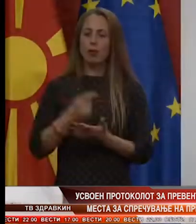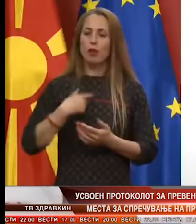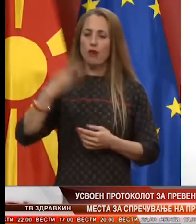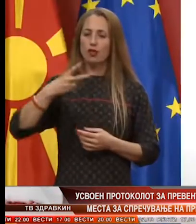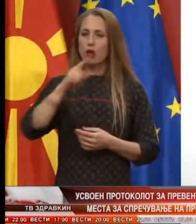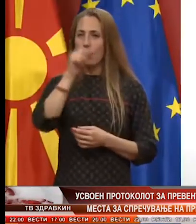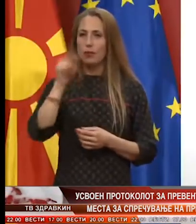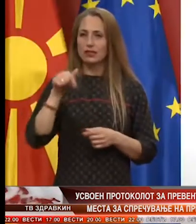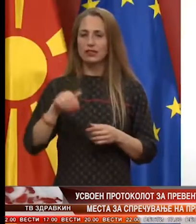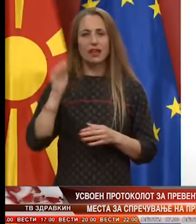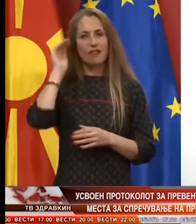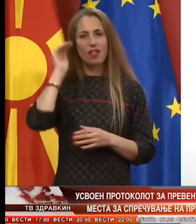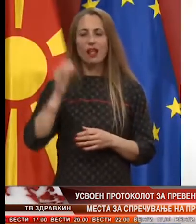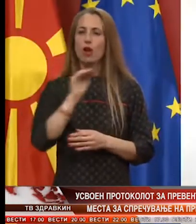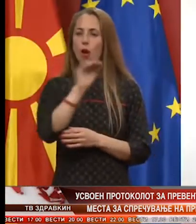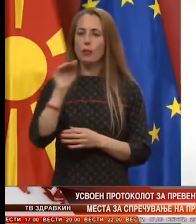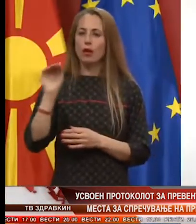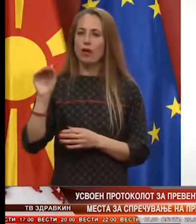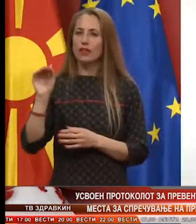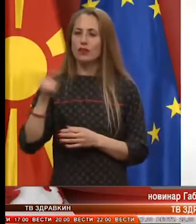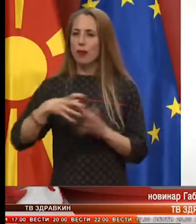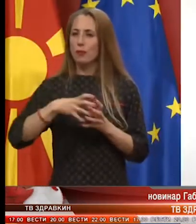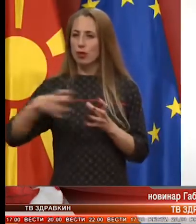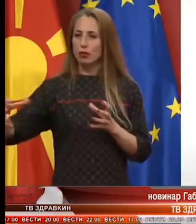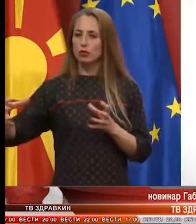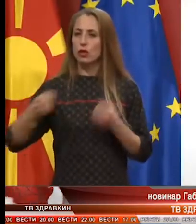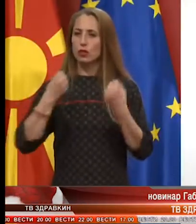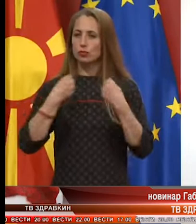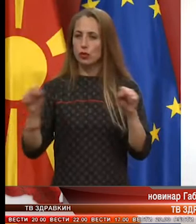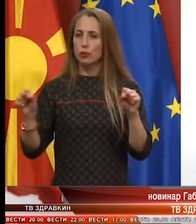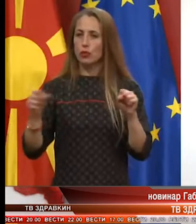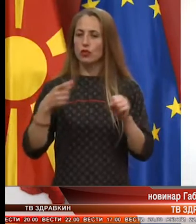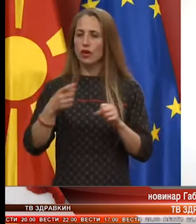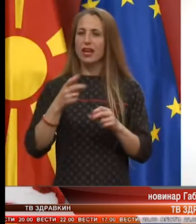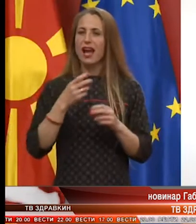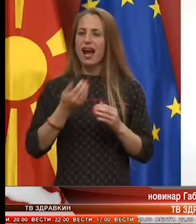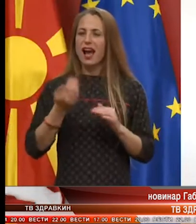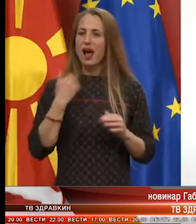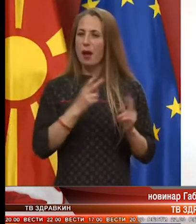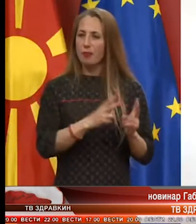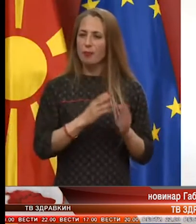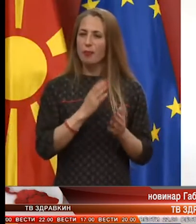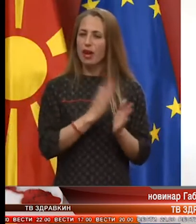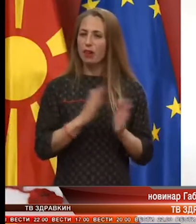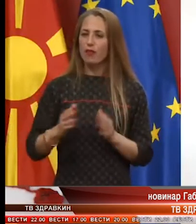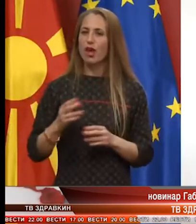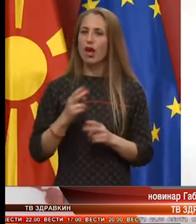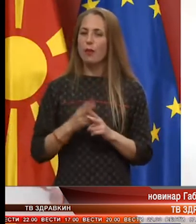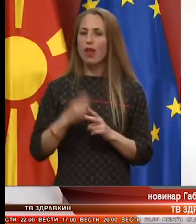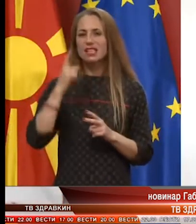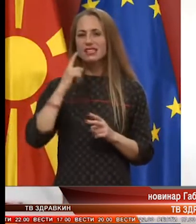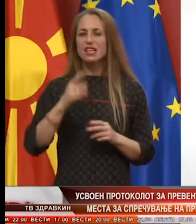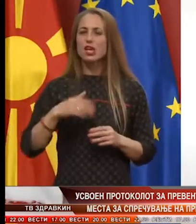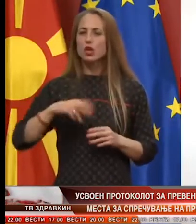одговор. Владата официјално објави дека продолжуваат ослободувањата на хронично болните лица и другите ризични категории